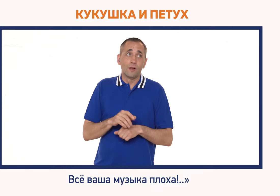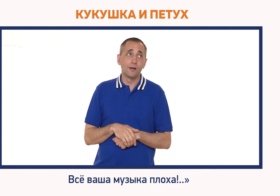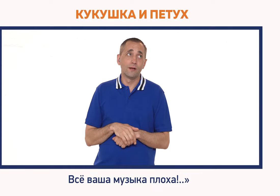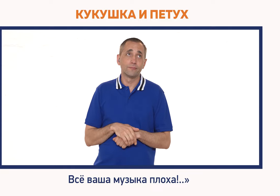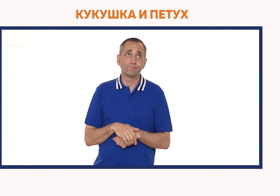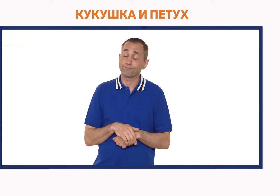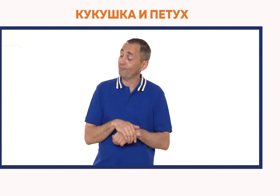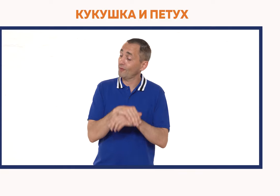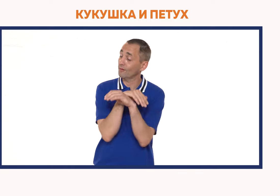плоха.